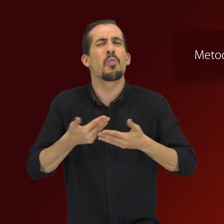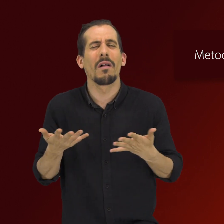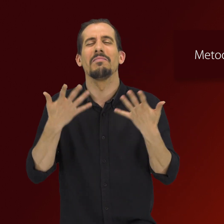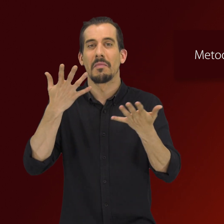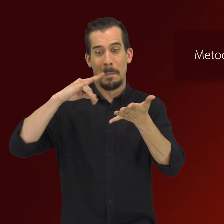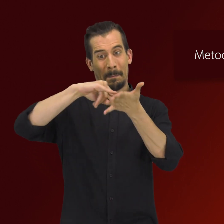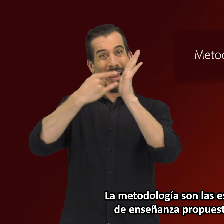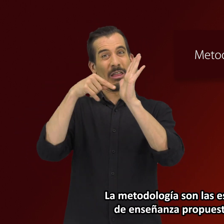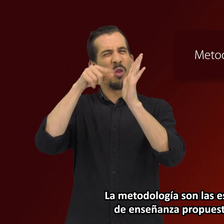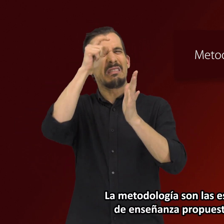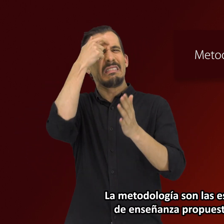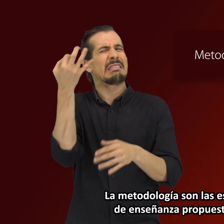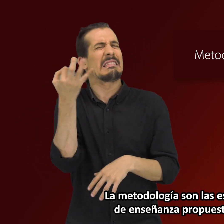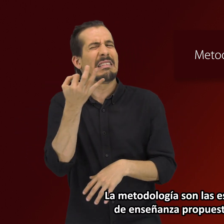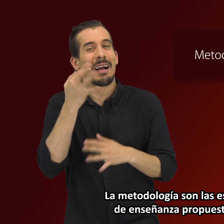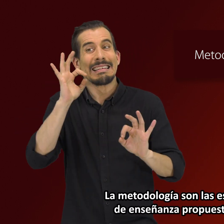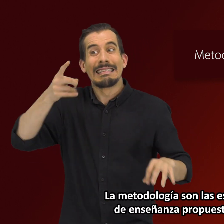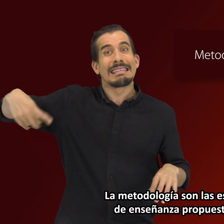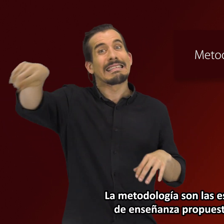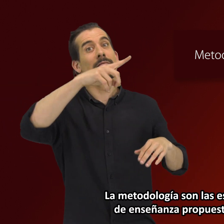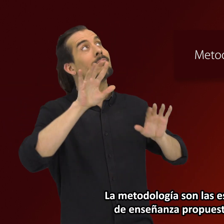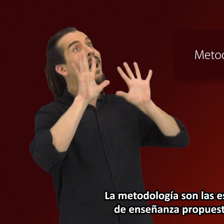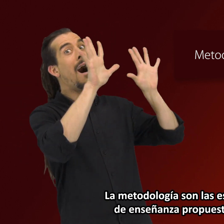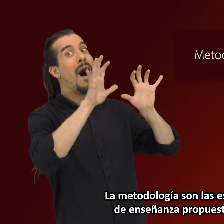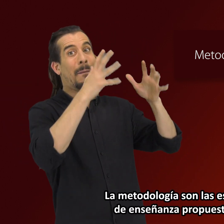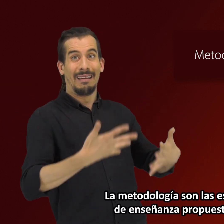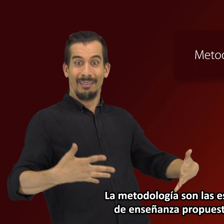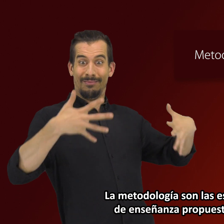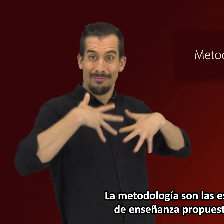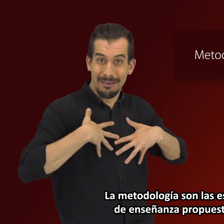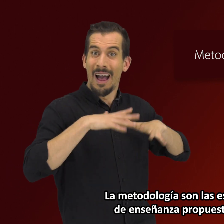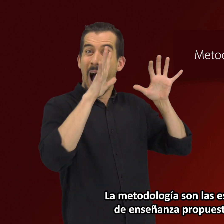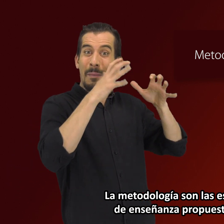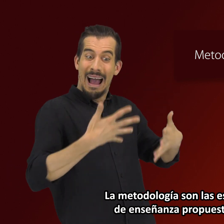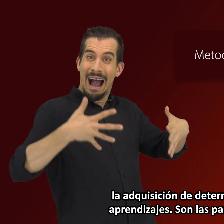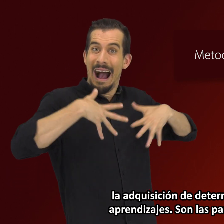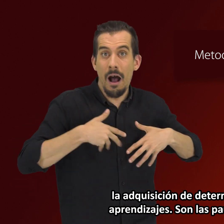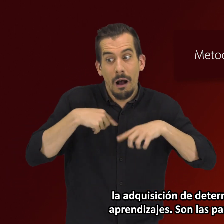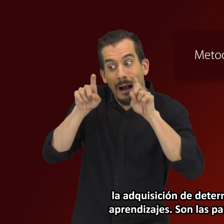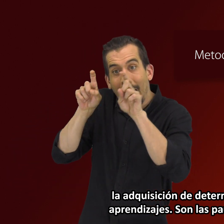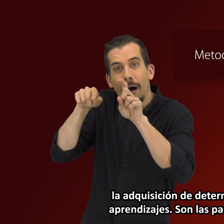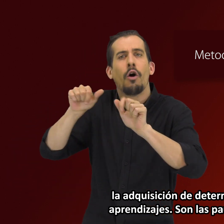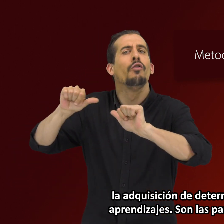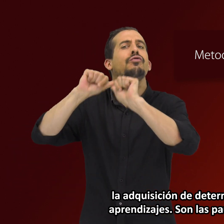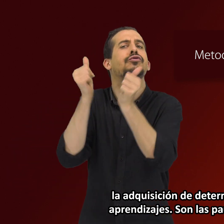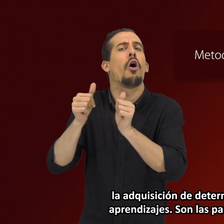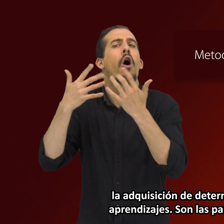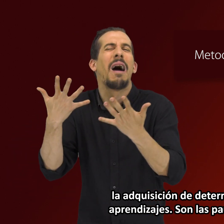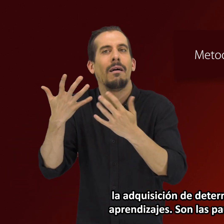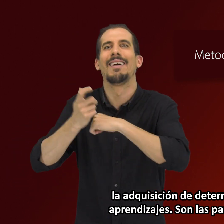Metodología a utilizar. La metodología son las estrategias de enseñanza propuestas para la adquisición de